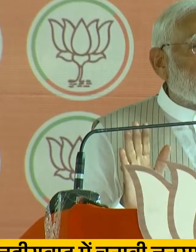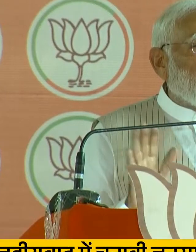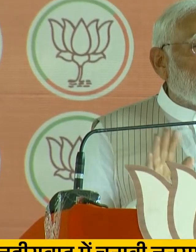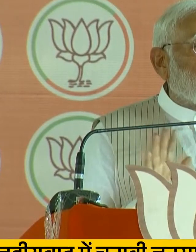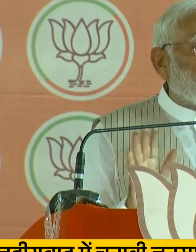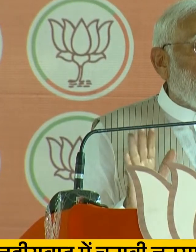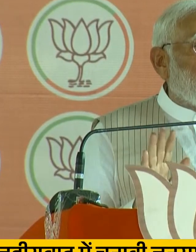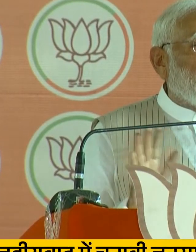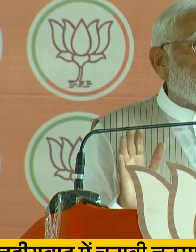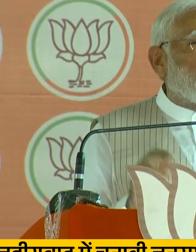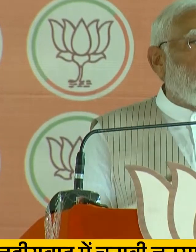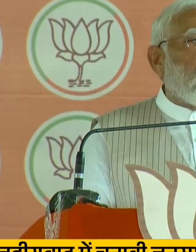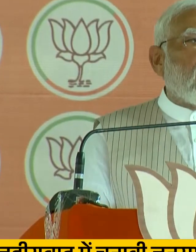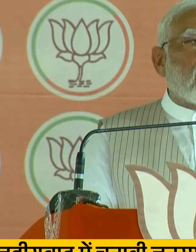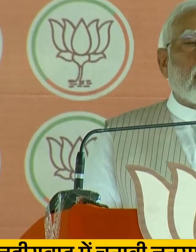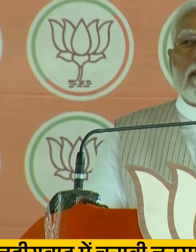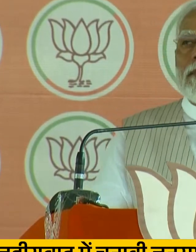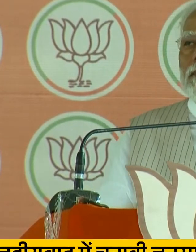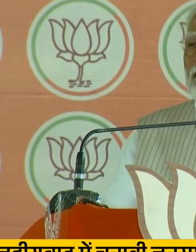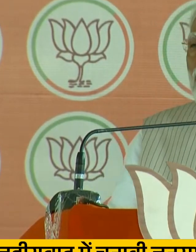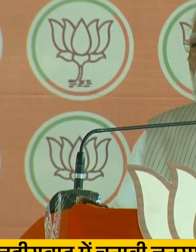आज तक पूरा नहीं हुआ।